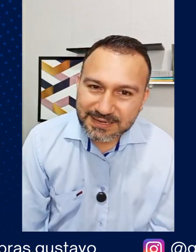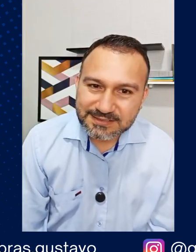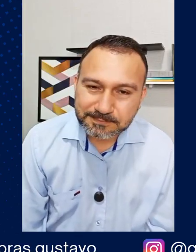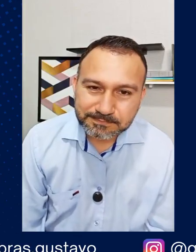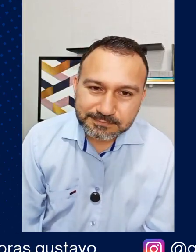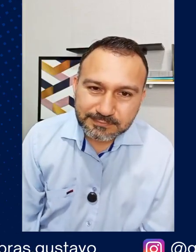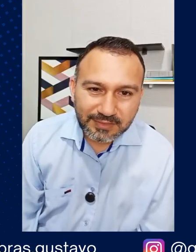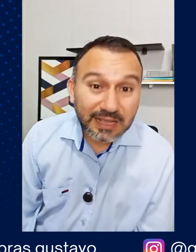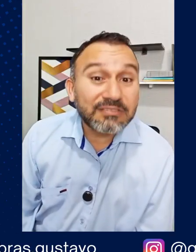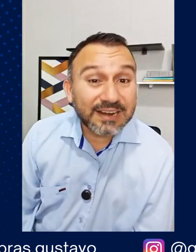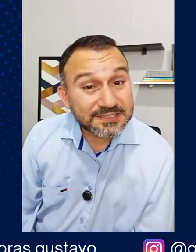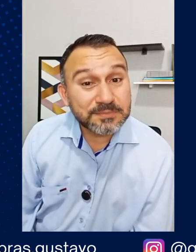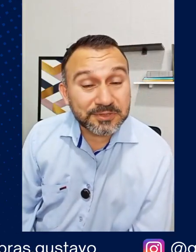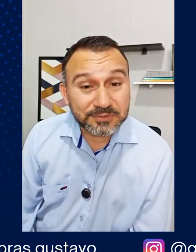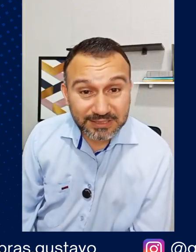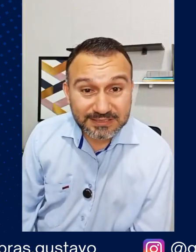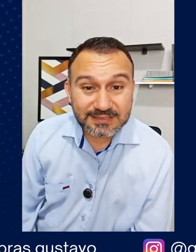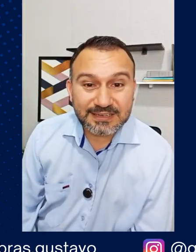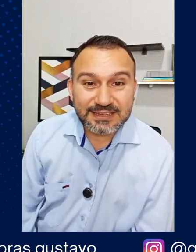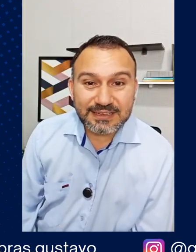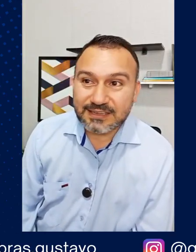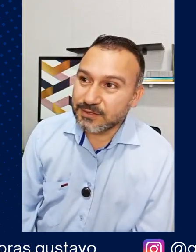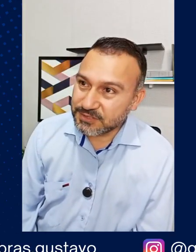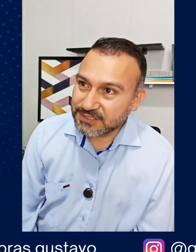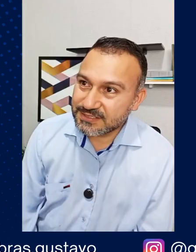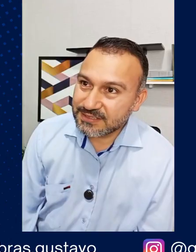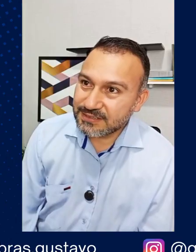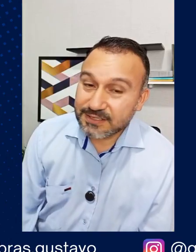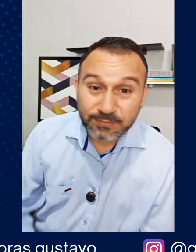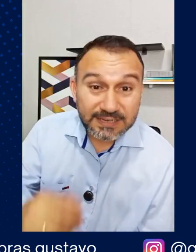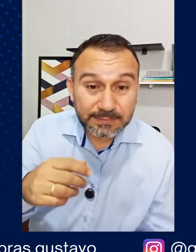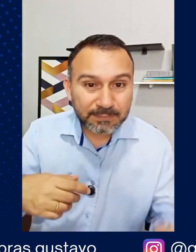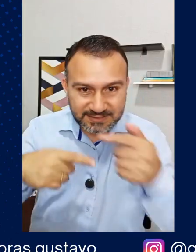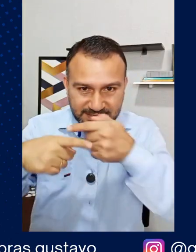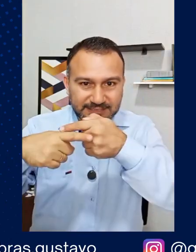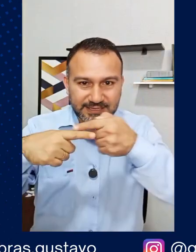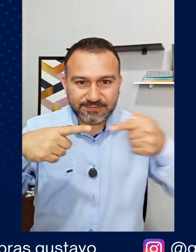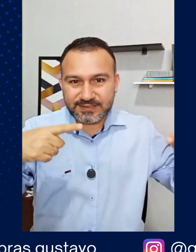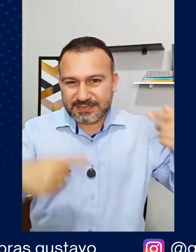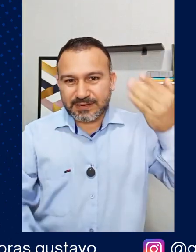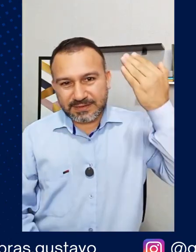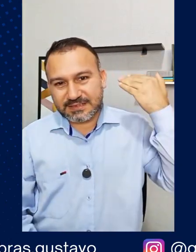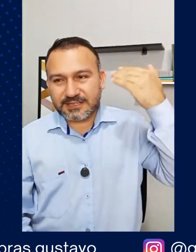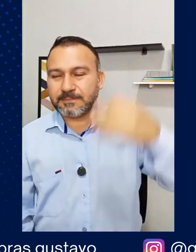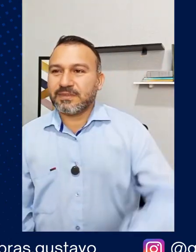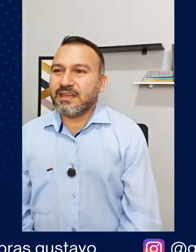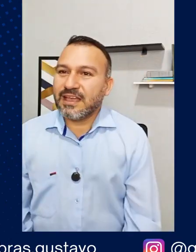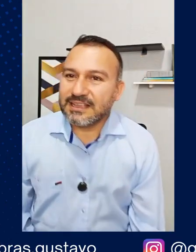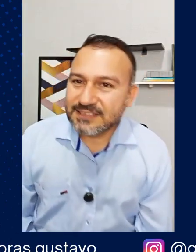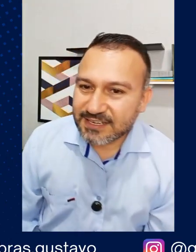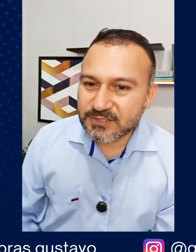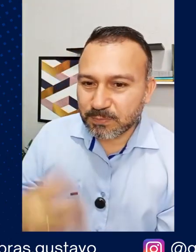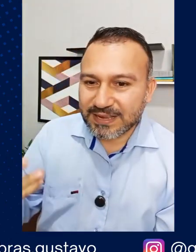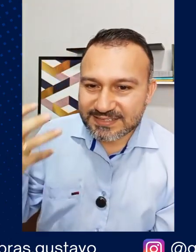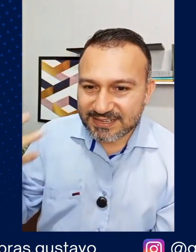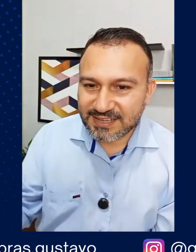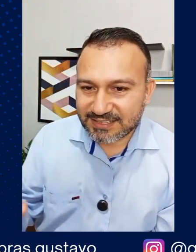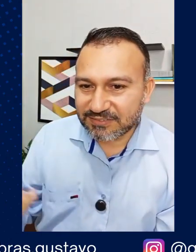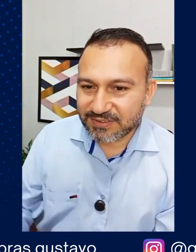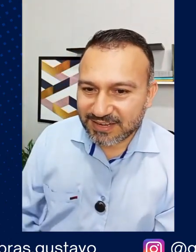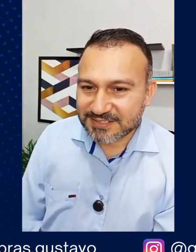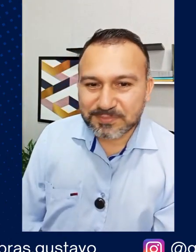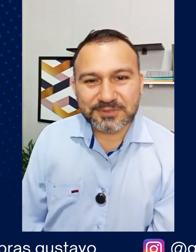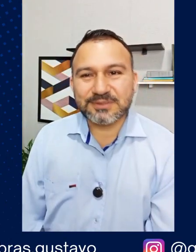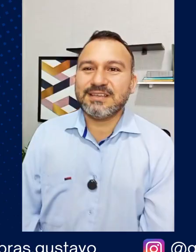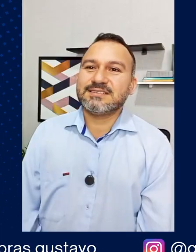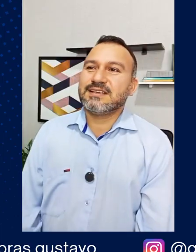Será que isso passa a frase em português que eu disse? E eu falei semana passada, tá? Foi semana passada. Será que isso passa a ideia